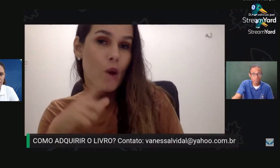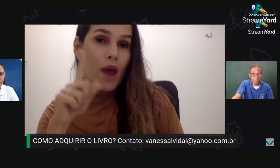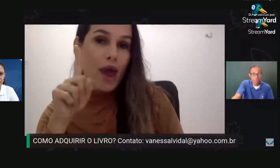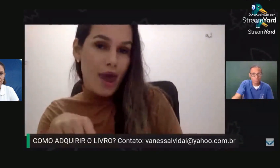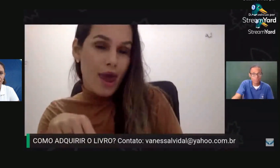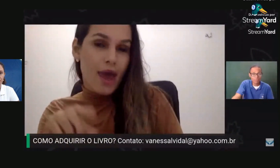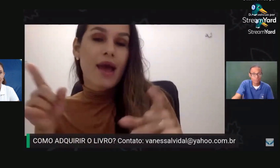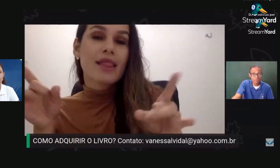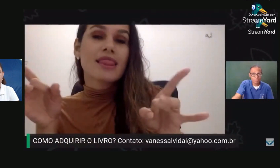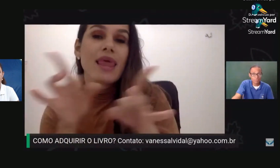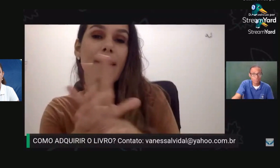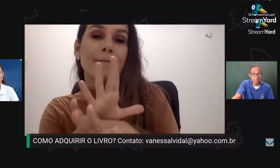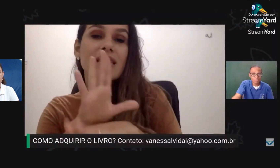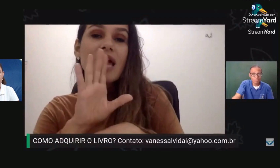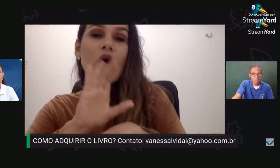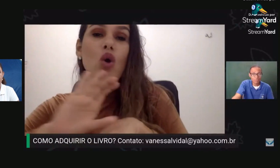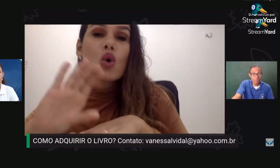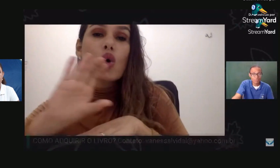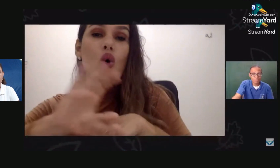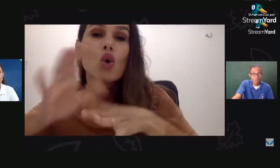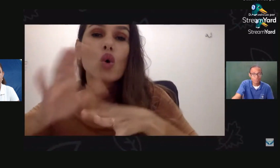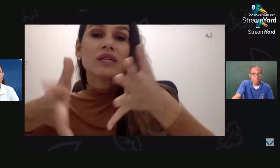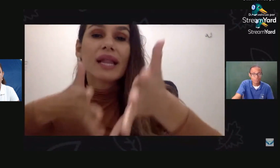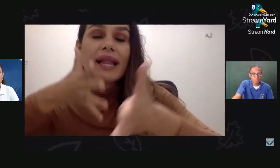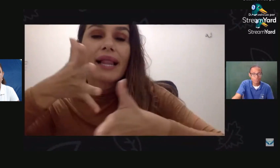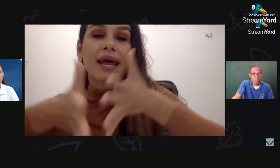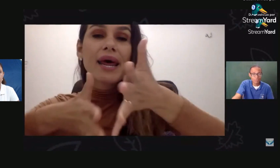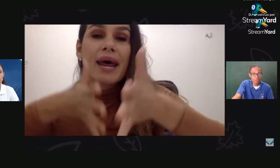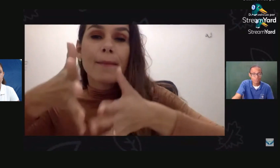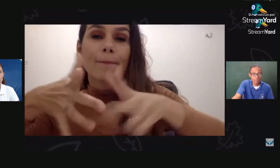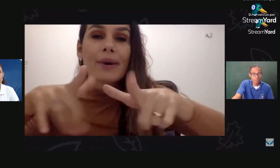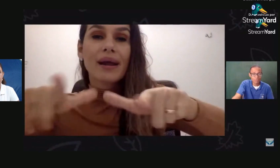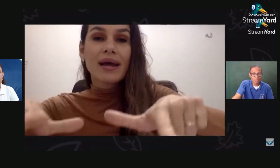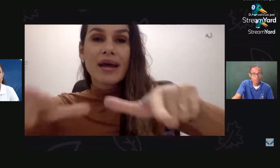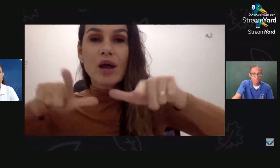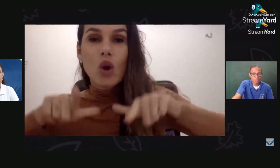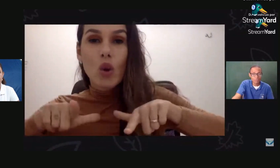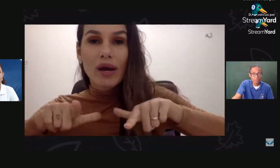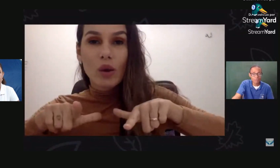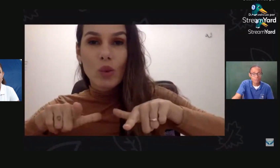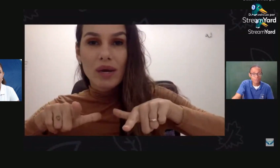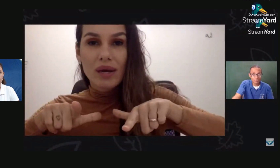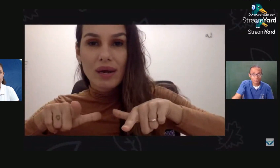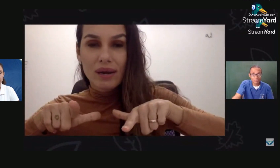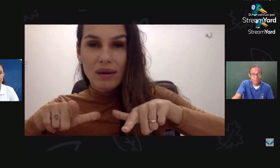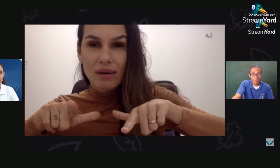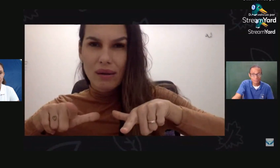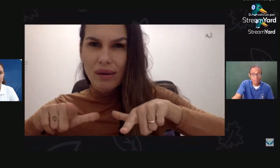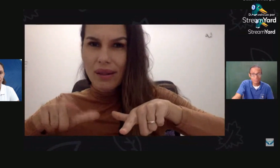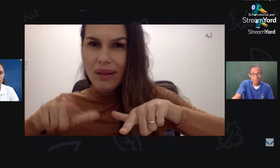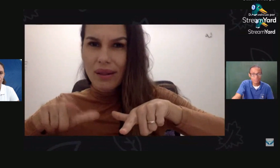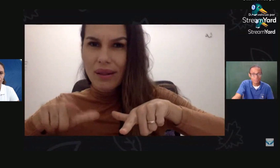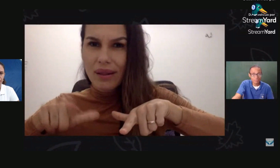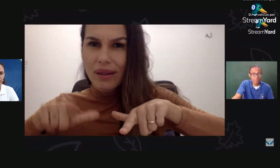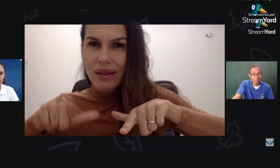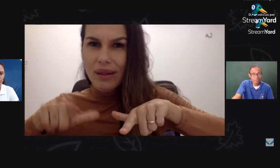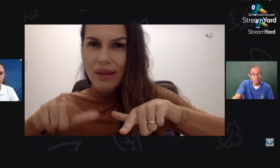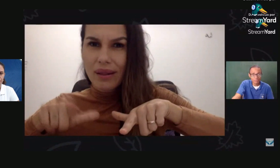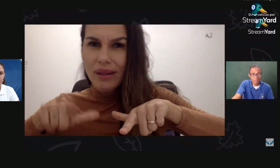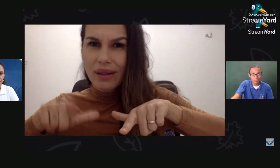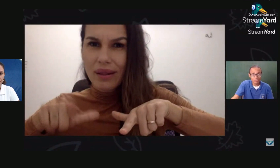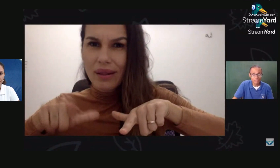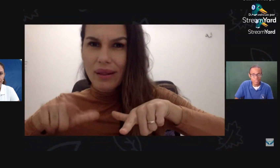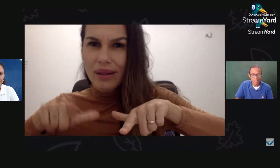falou assim, ele explicou que não, eu terminei o curso de Libras básico. Veja aqui o